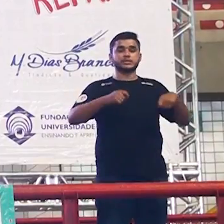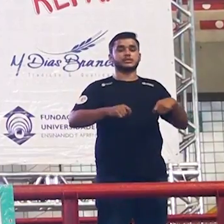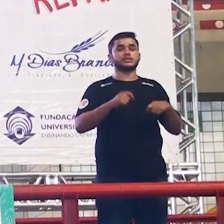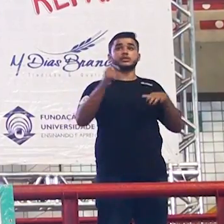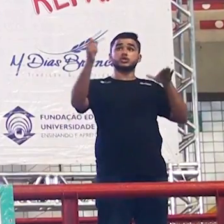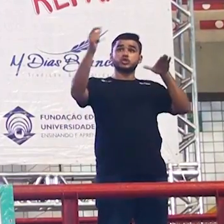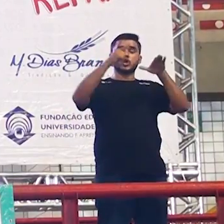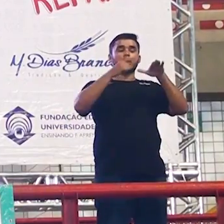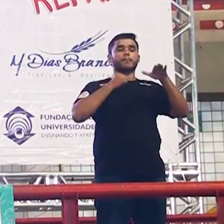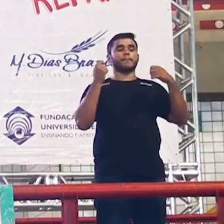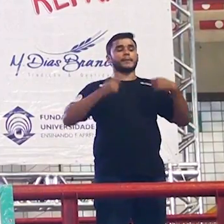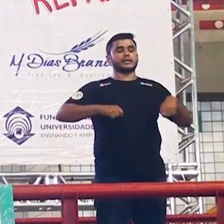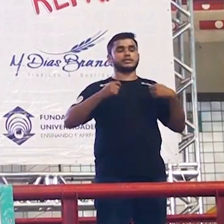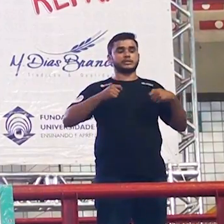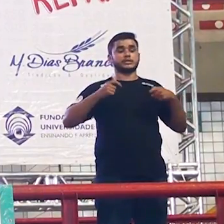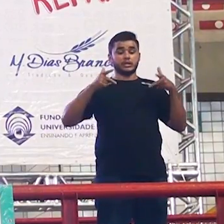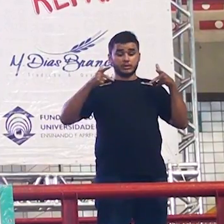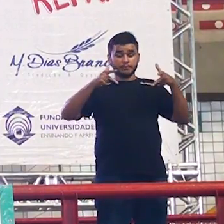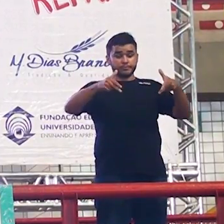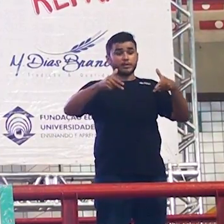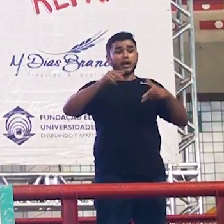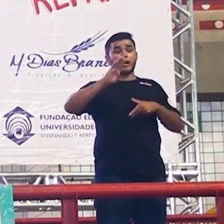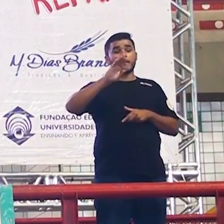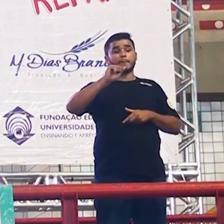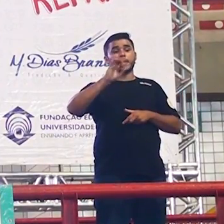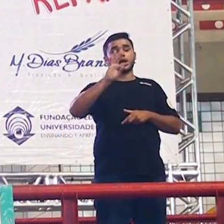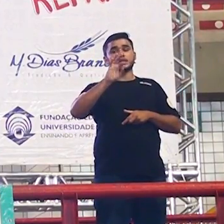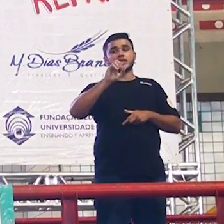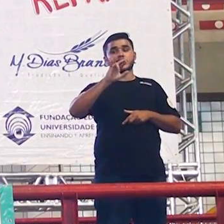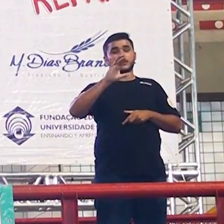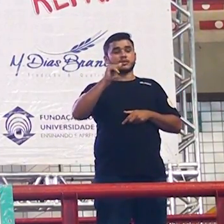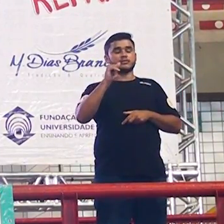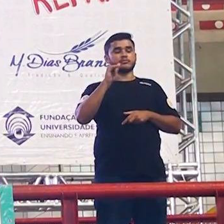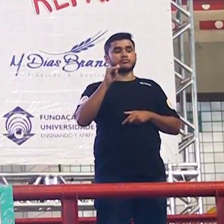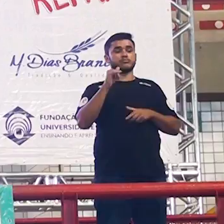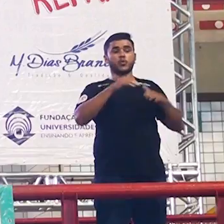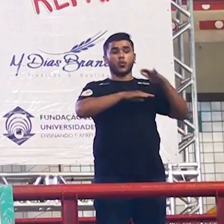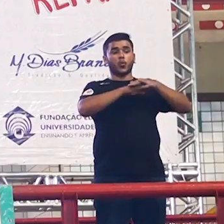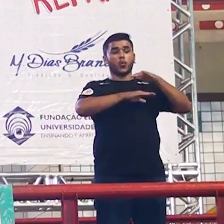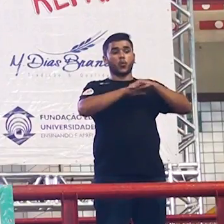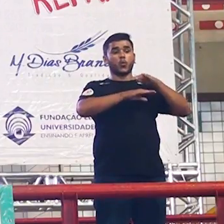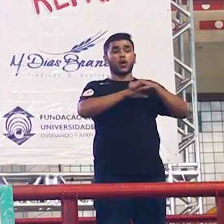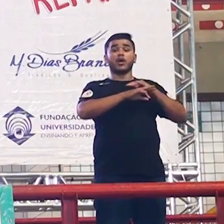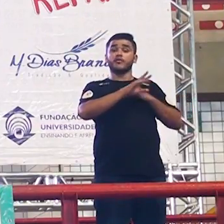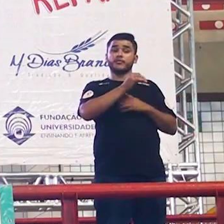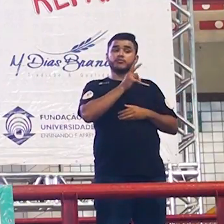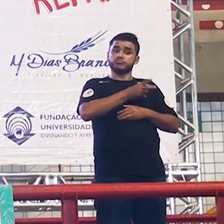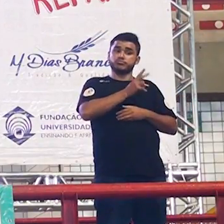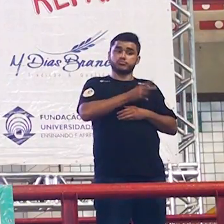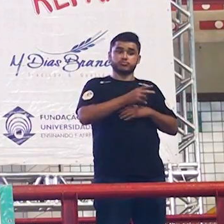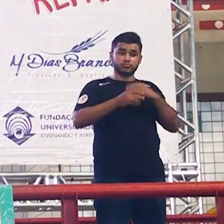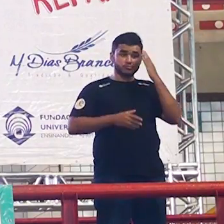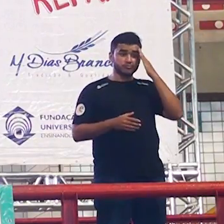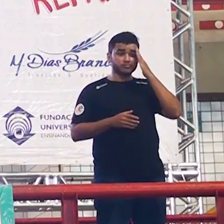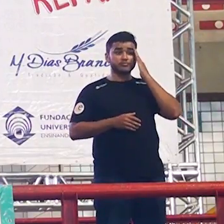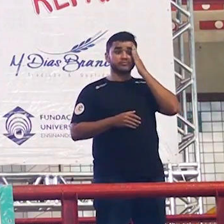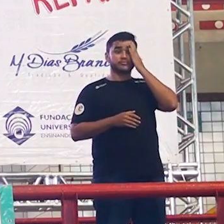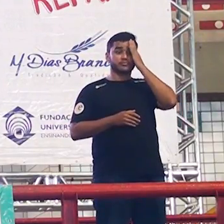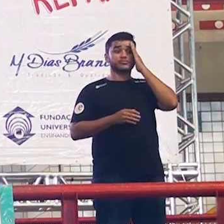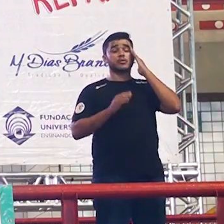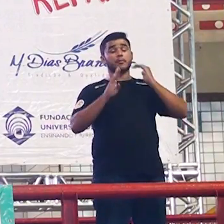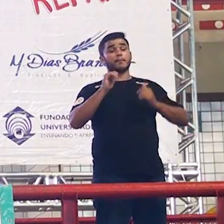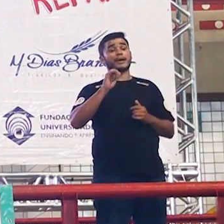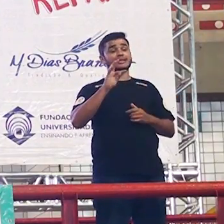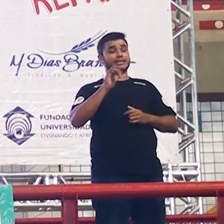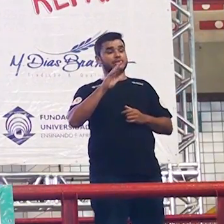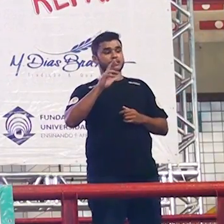precisa de baterias, onde eu possa pegar a energia, transformar em energia elétrica e acumular essa energia em